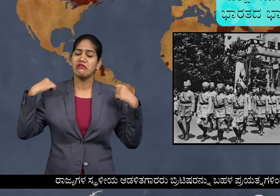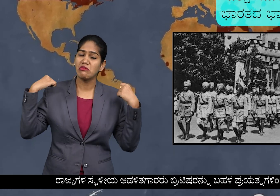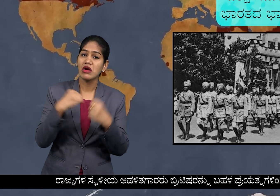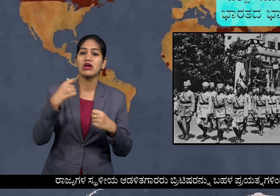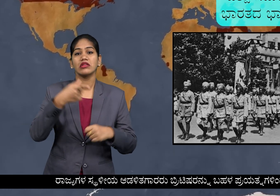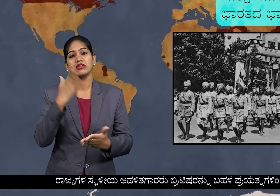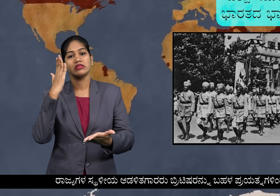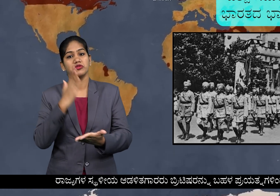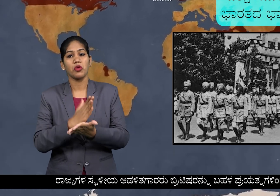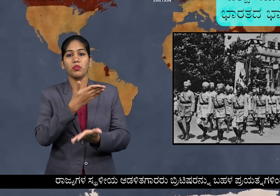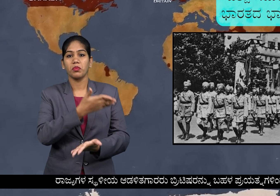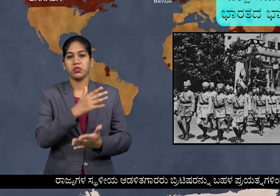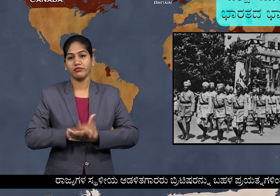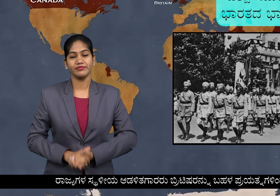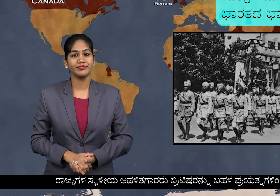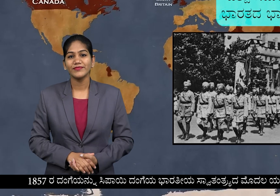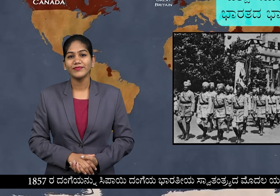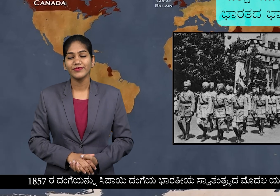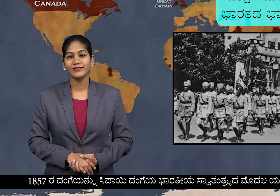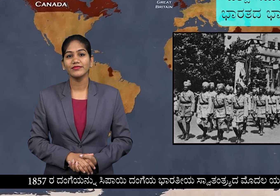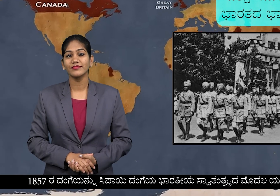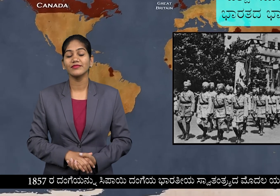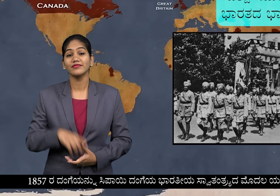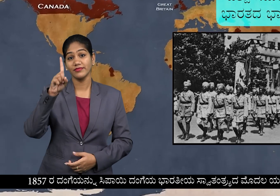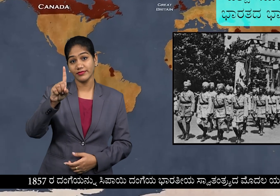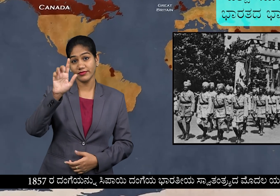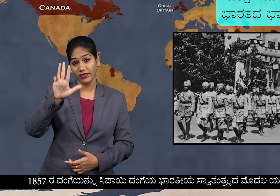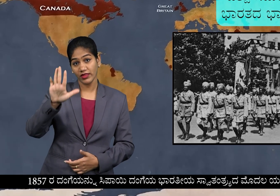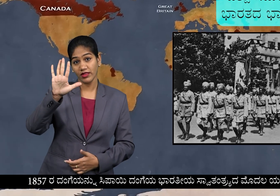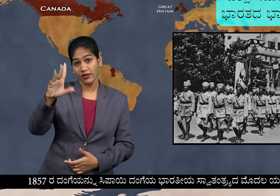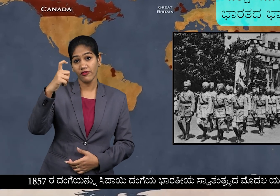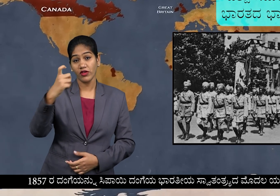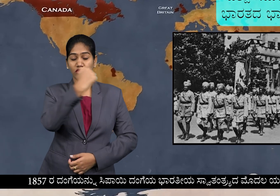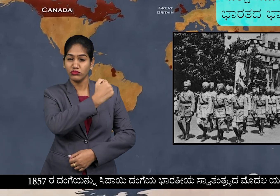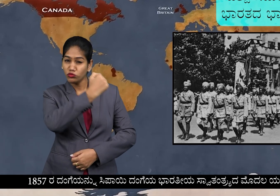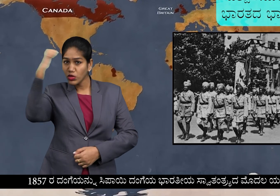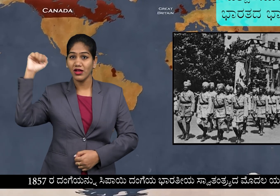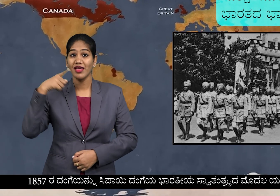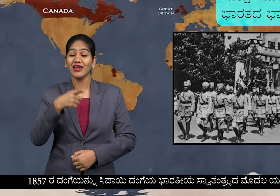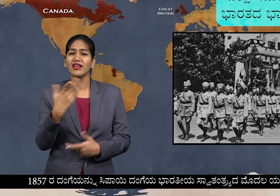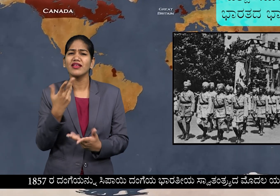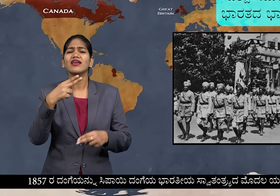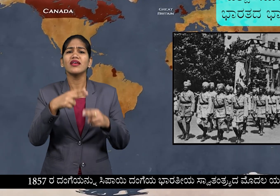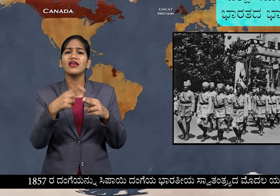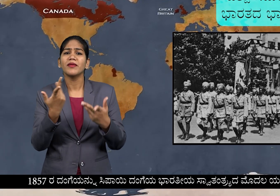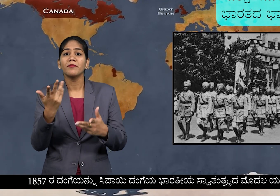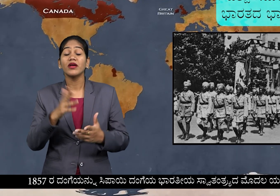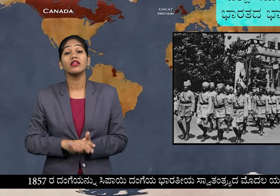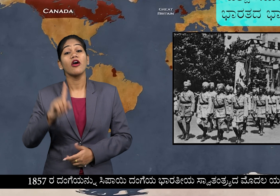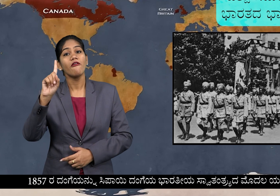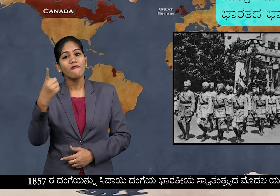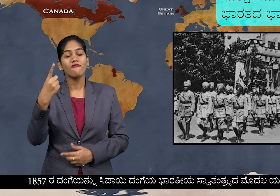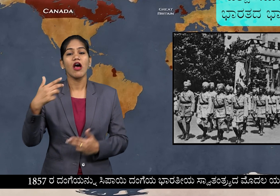1857ರ ದಂಗೆಯನ್ನು ಸಿಪಾಹಿ ದಂಗೆಯ